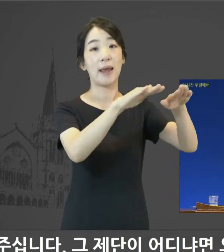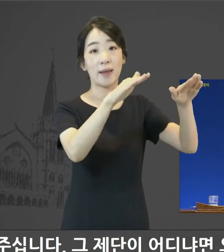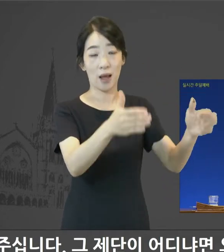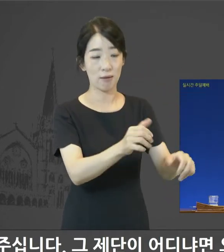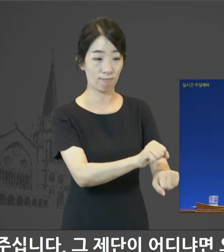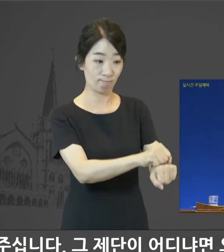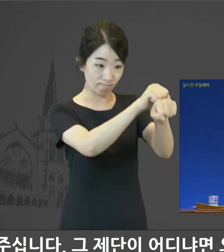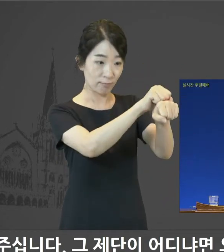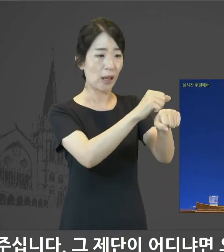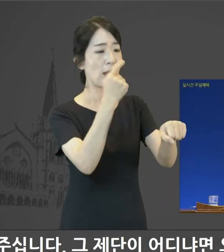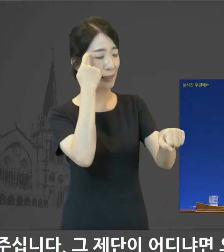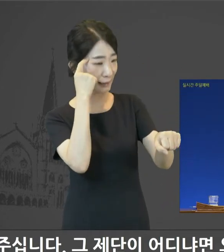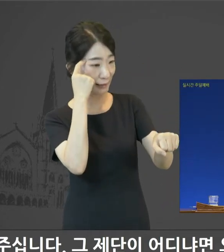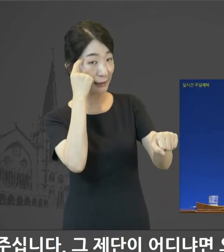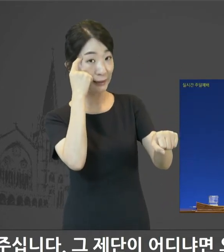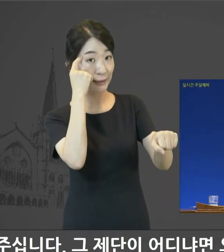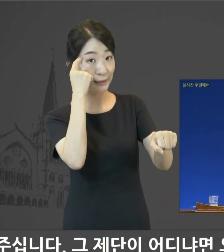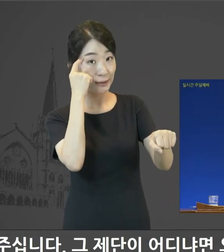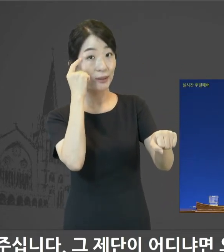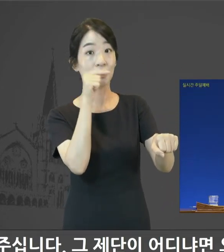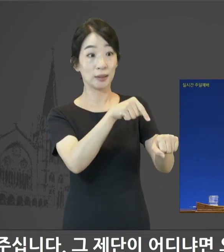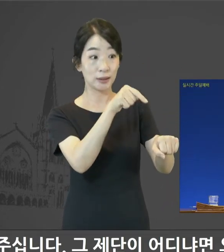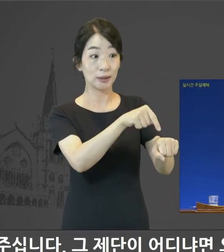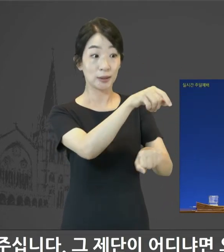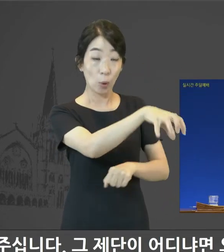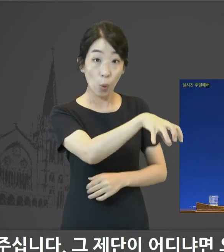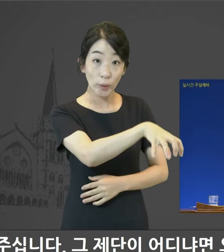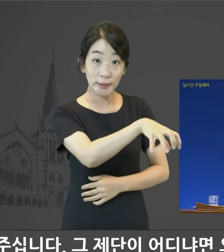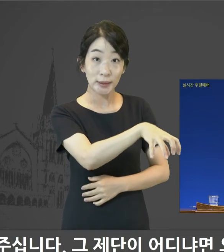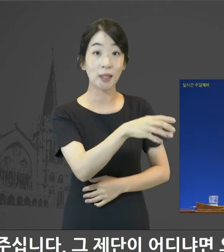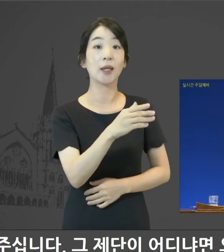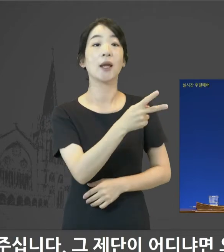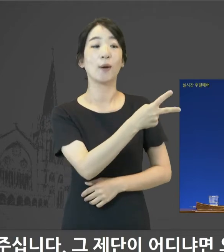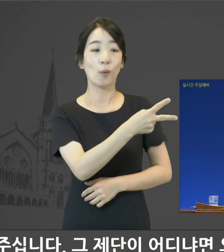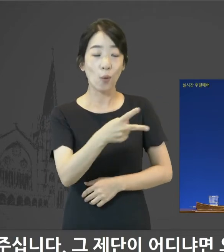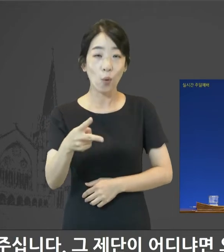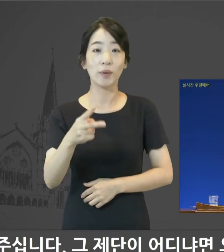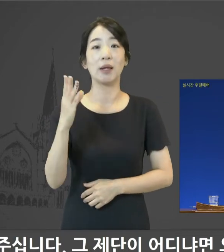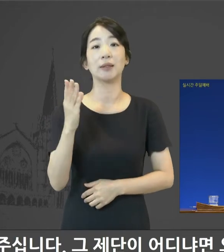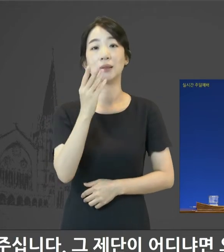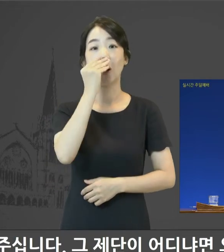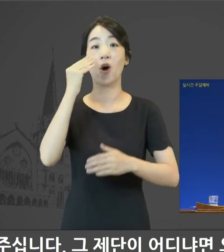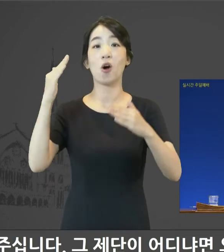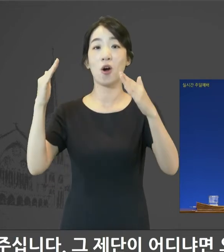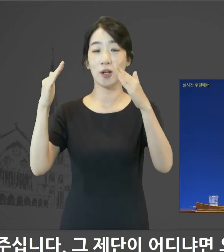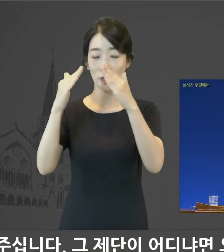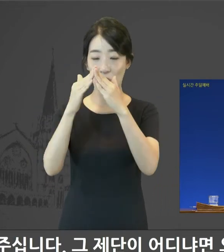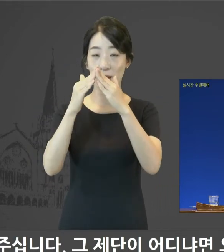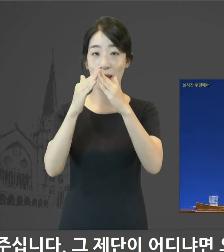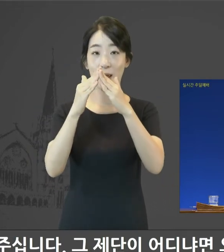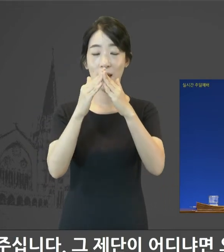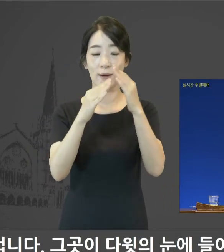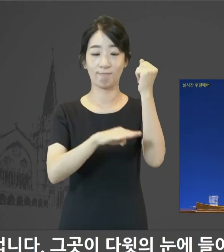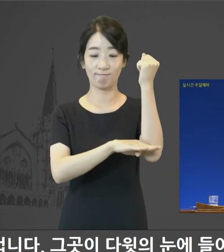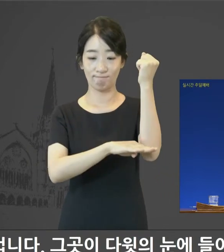장소로. 그리고 그 제단 쌓은 장소가 성전터가 되는 겁니다. 근데 여기에